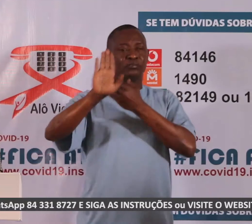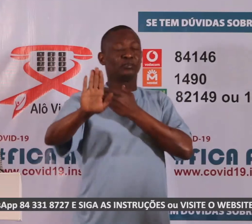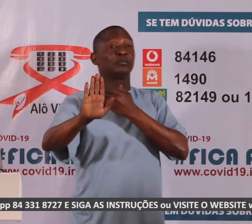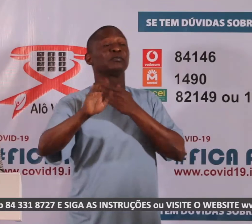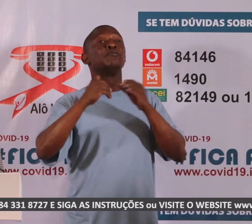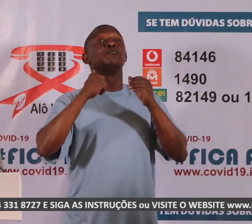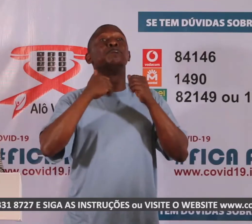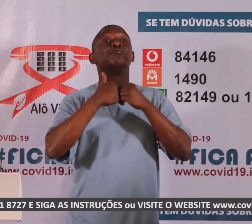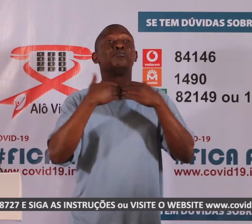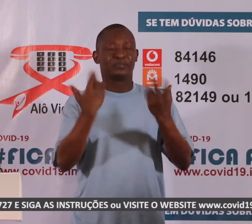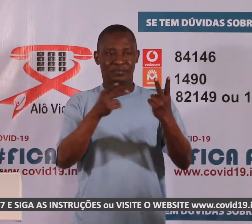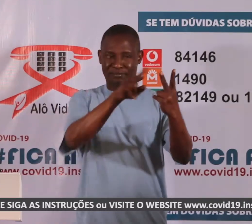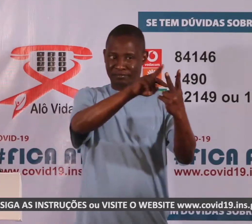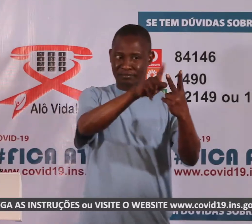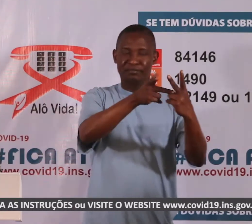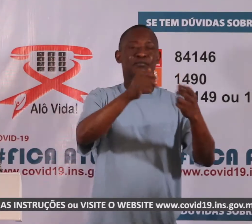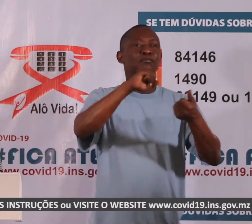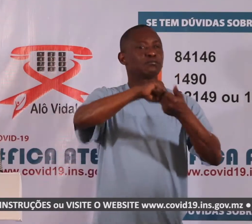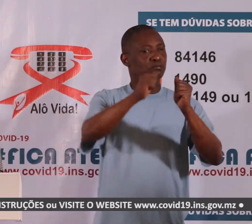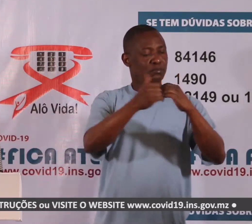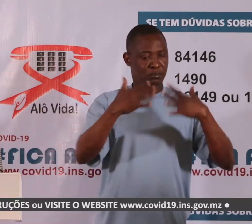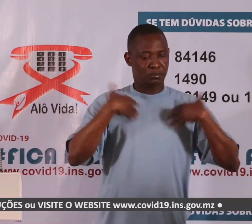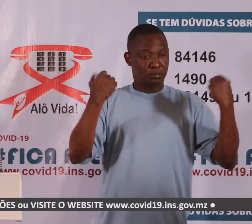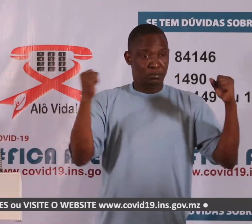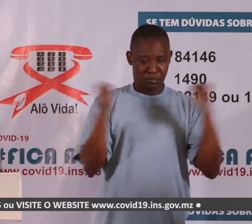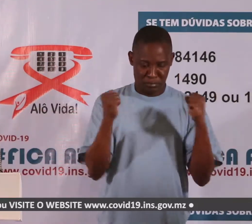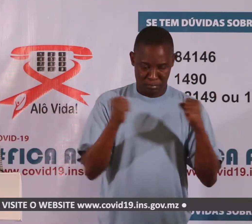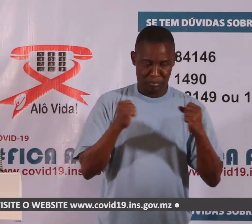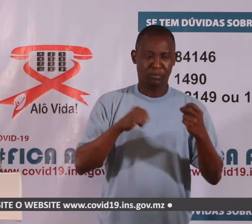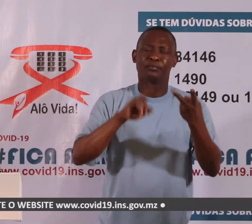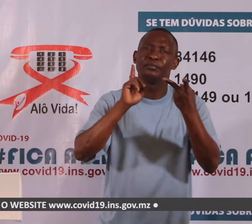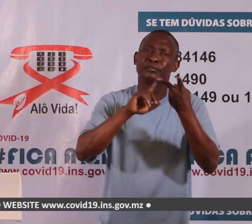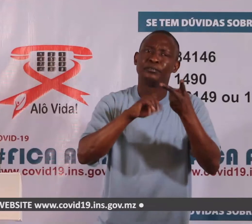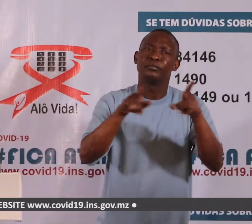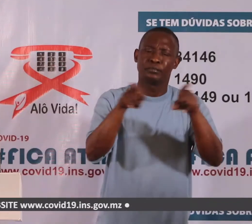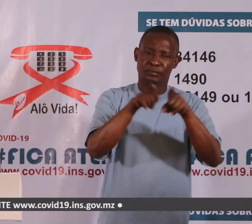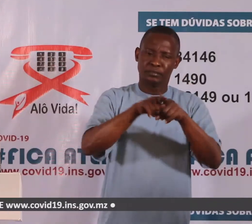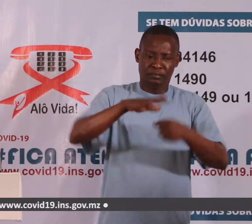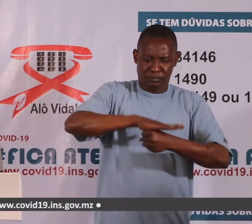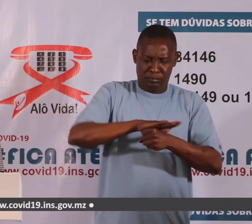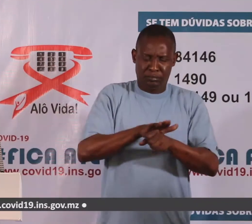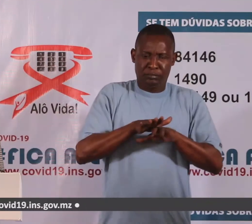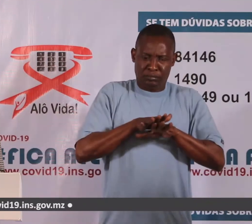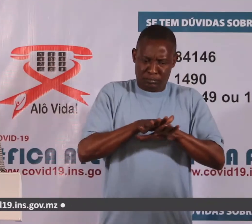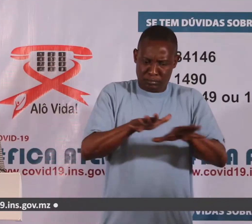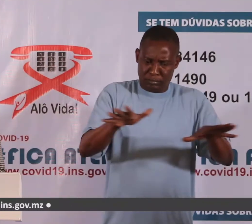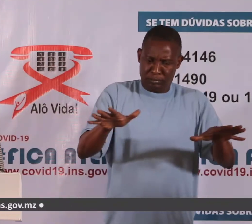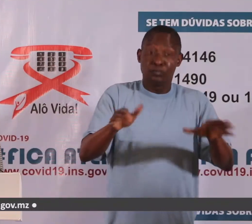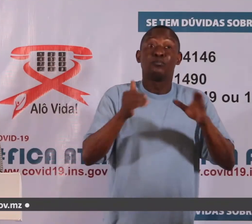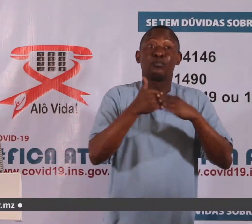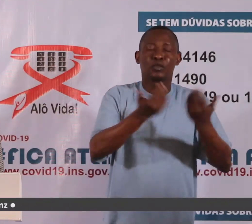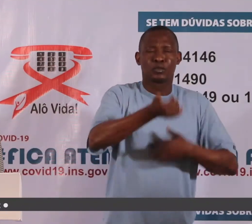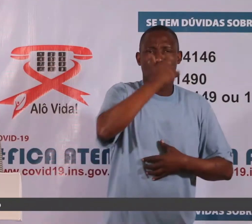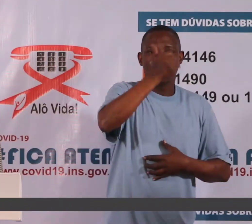em geral, mas também para o Covid-19, visto que ambos reduzem as defesas do organismo